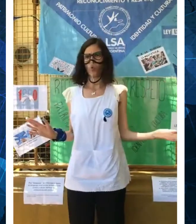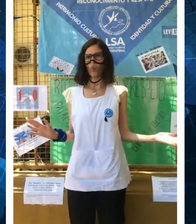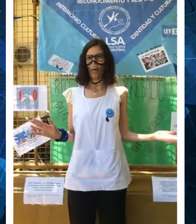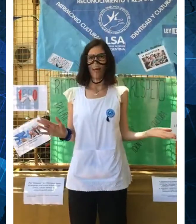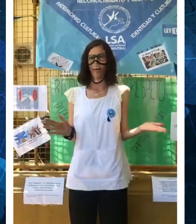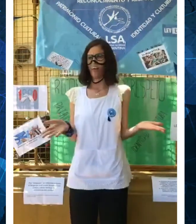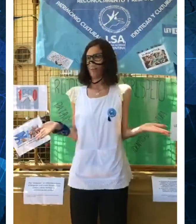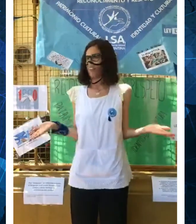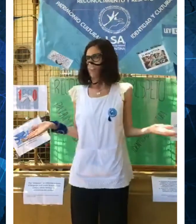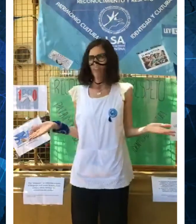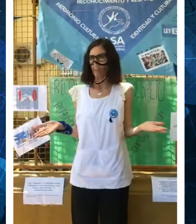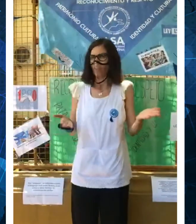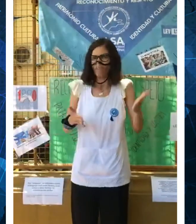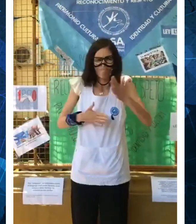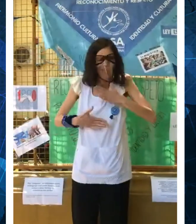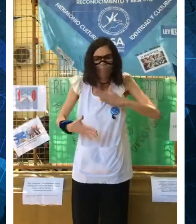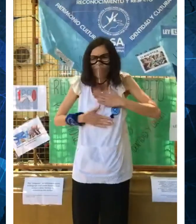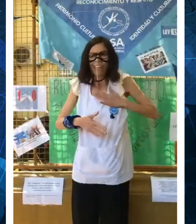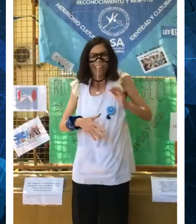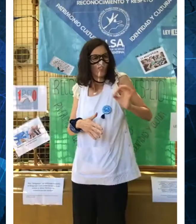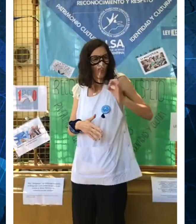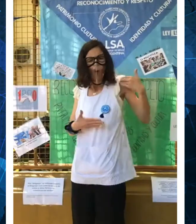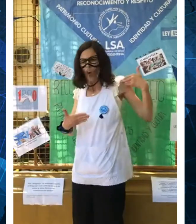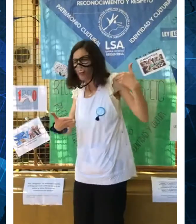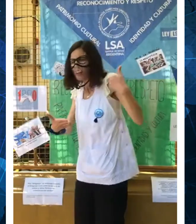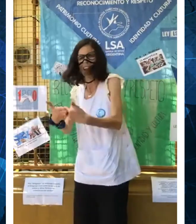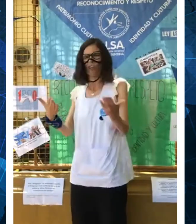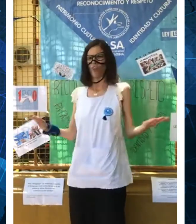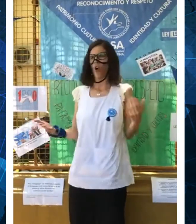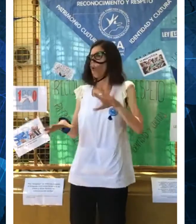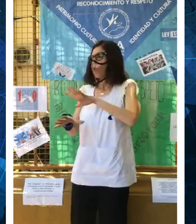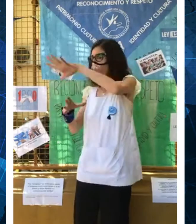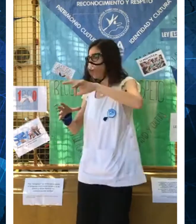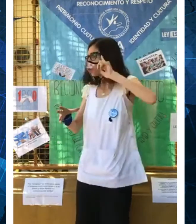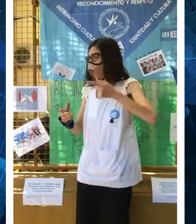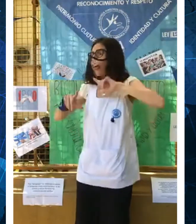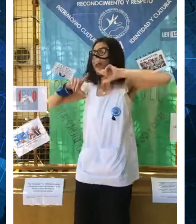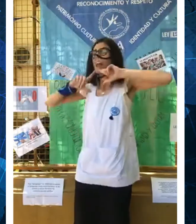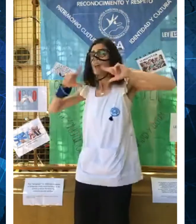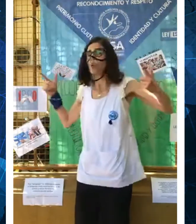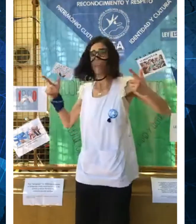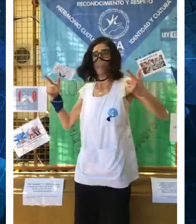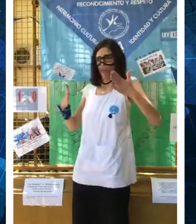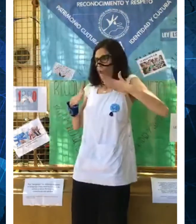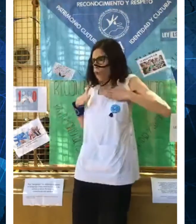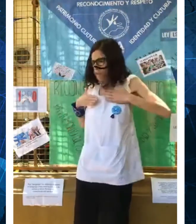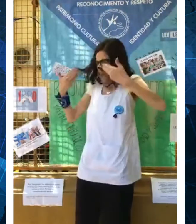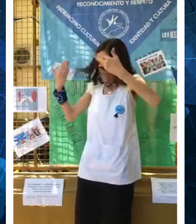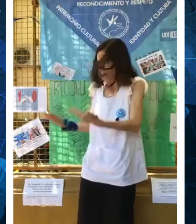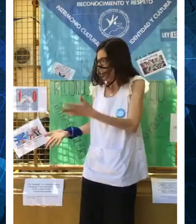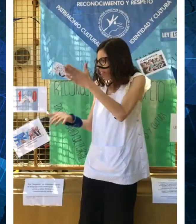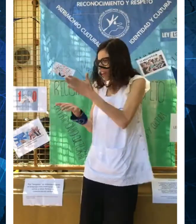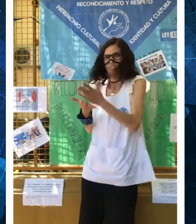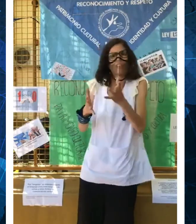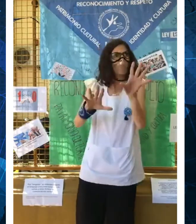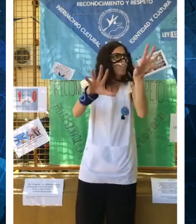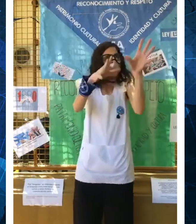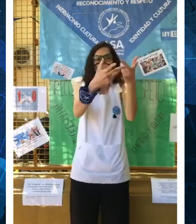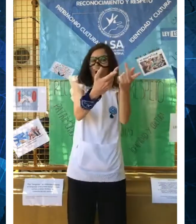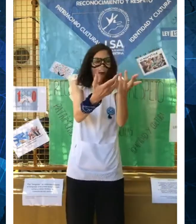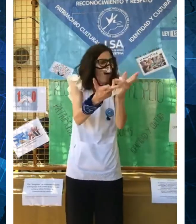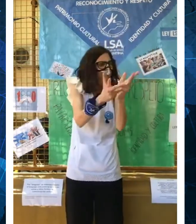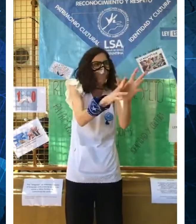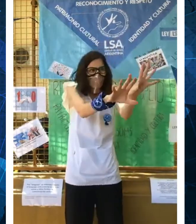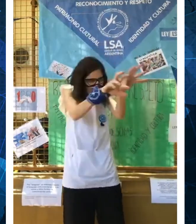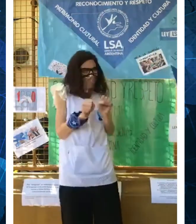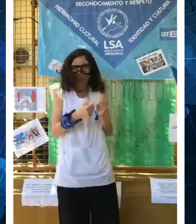sumamente rica, nuestra cultura lo es. Tenemos una historia de muchísimos años, una lengua,